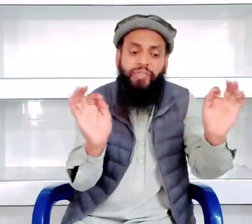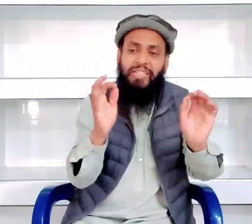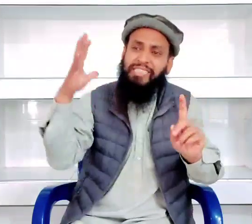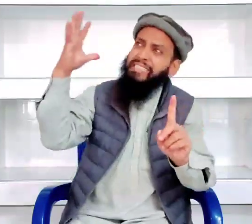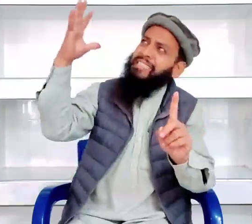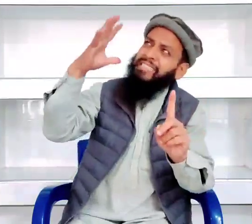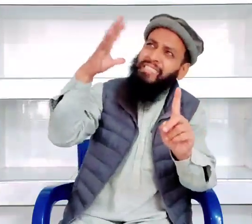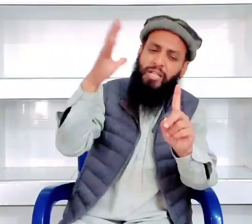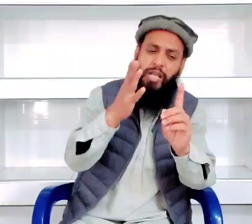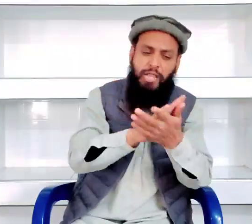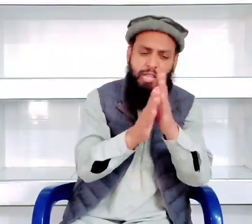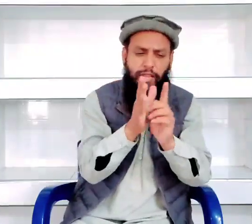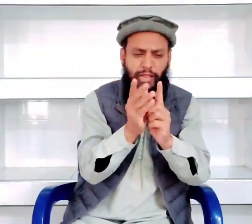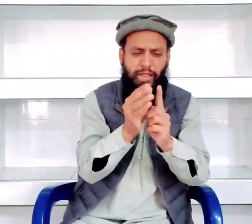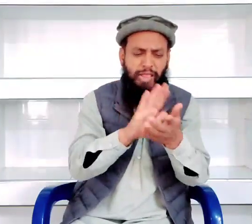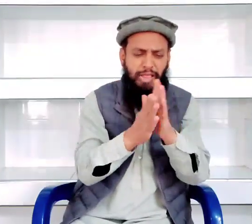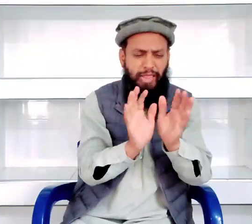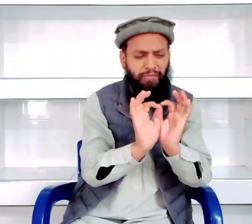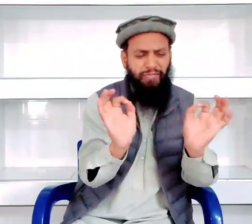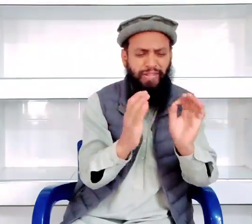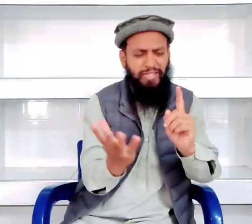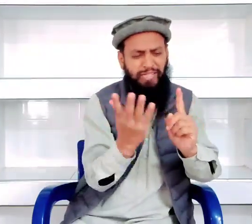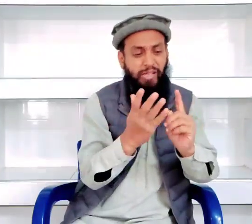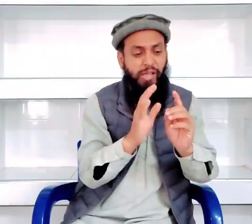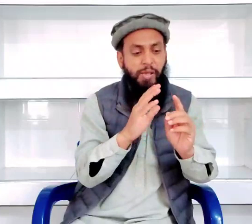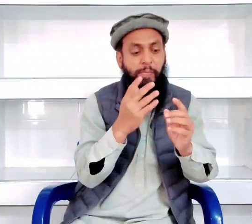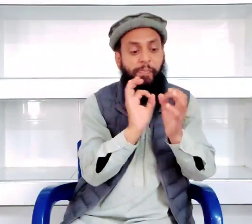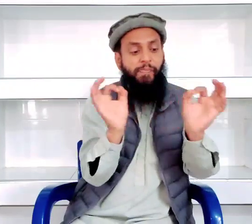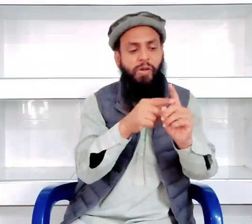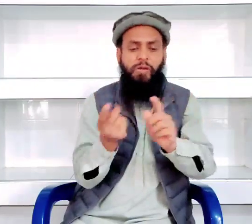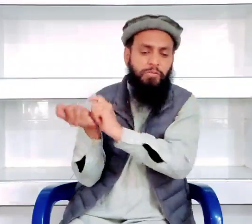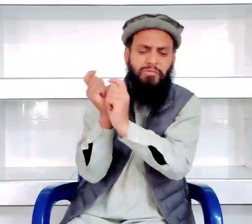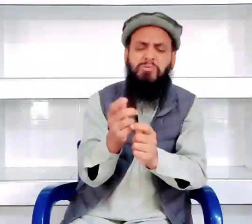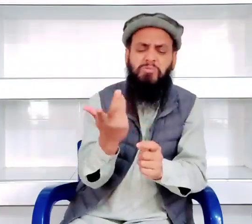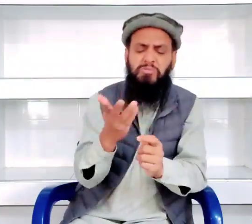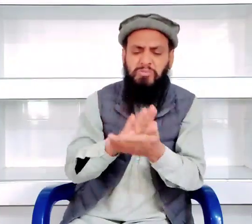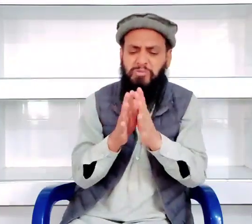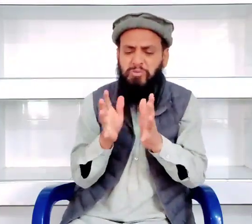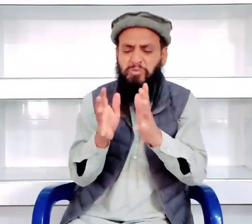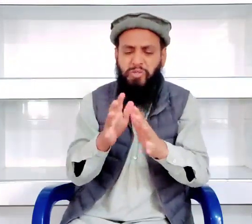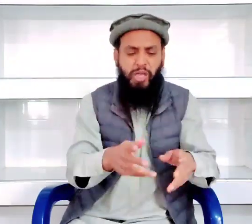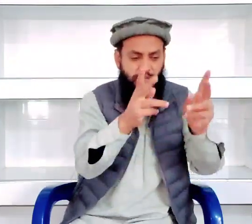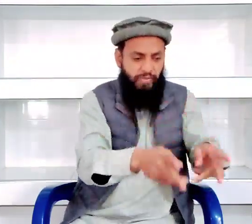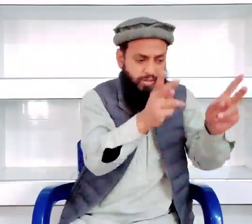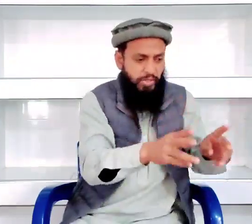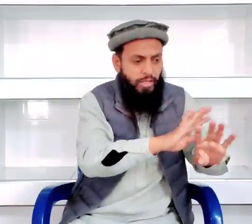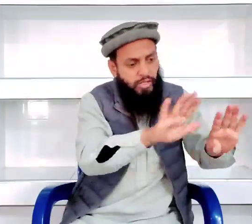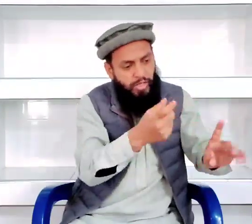جائے یا جتنی دیر تک فصل صحیح تیار نہ ہو جائے انہوں ویچنا جائز نہیں میرے تو منع فرمایا